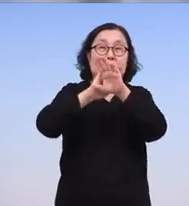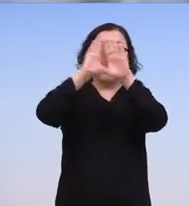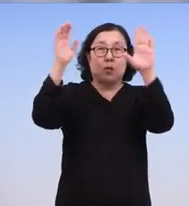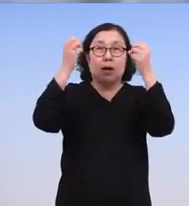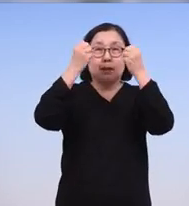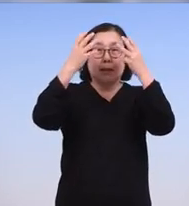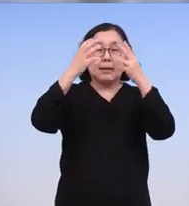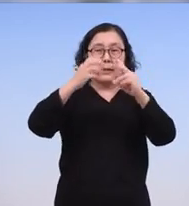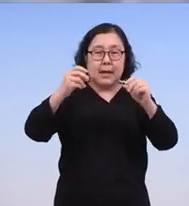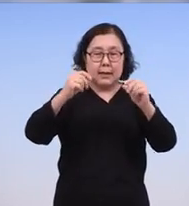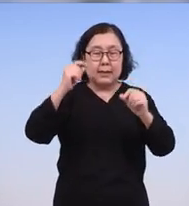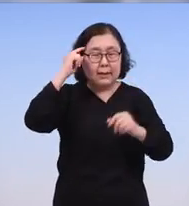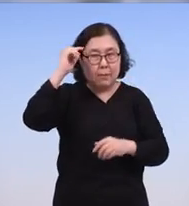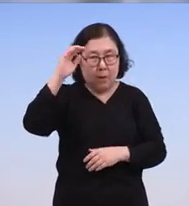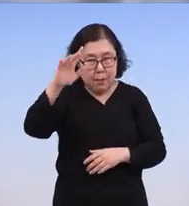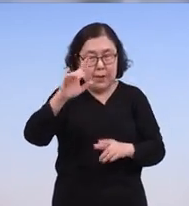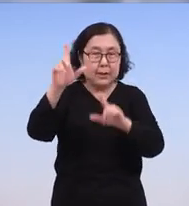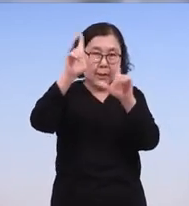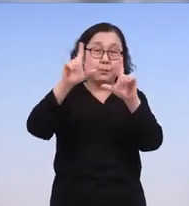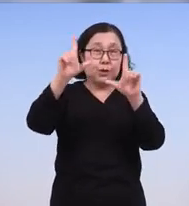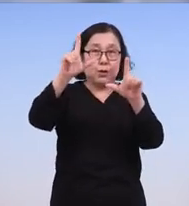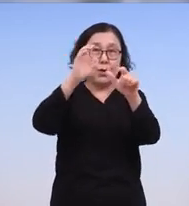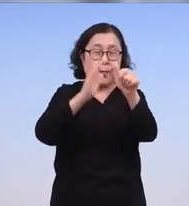땅을 사모하며 살아야 되는 겁니다.